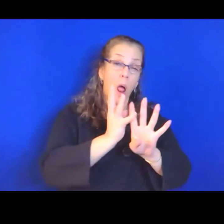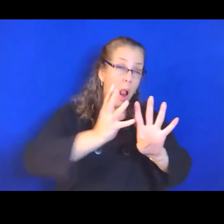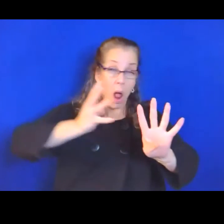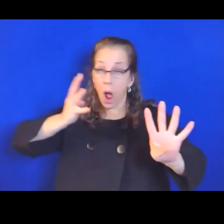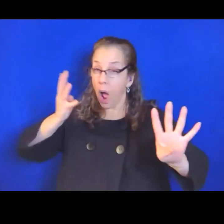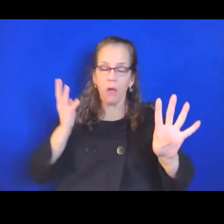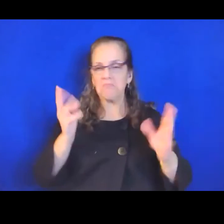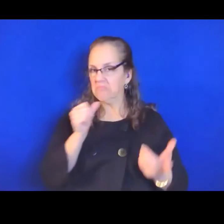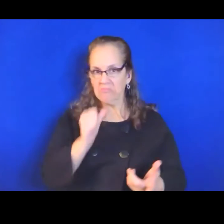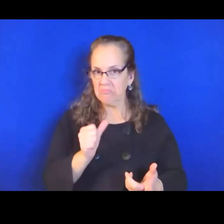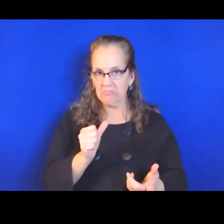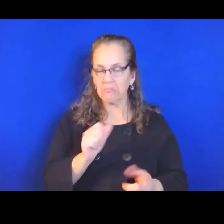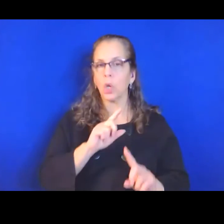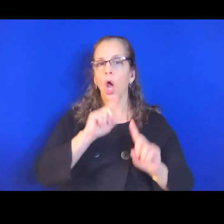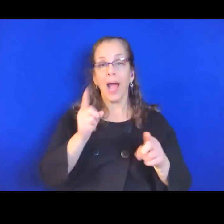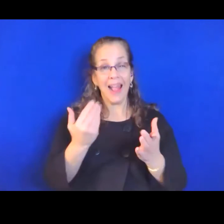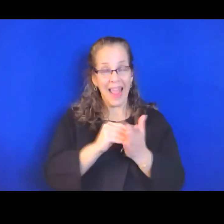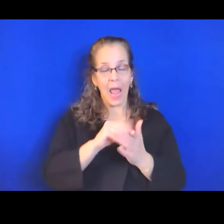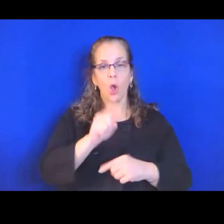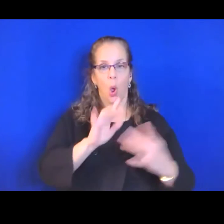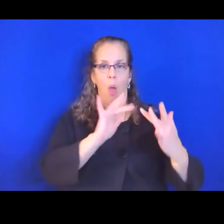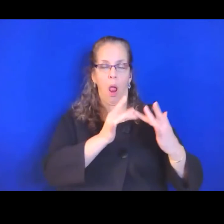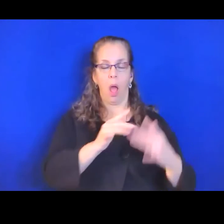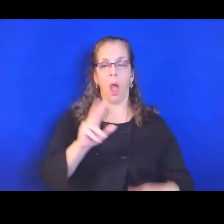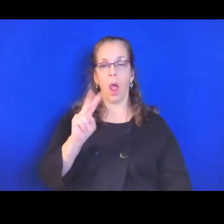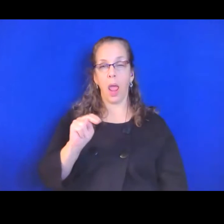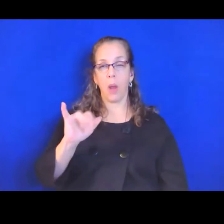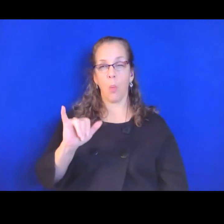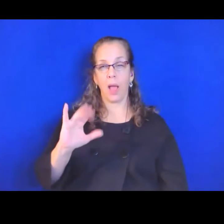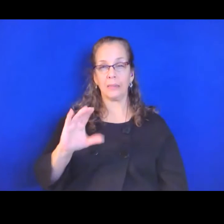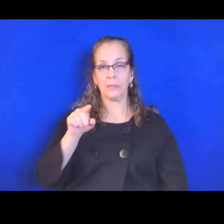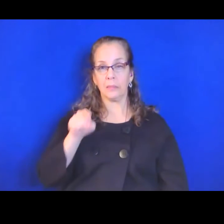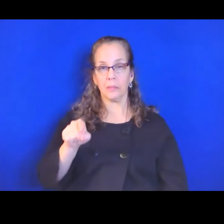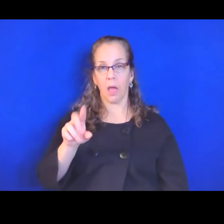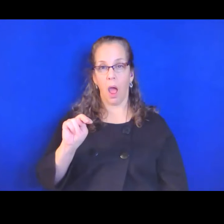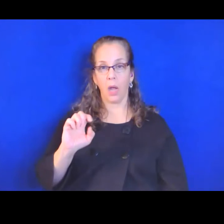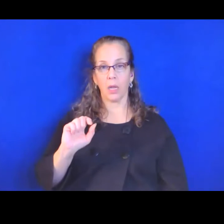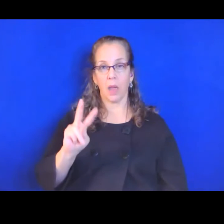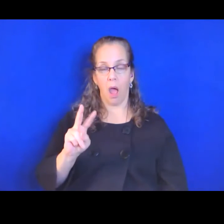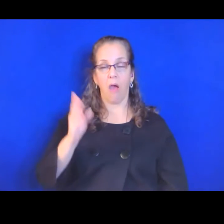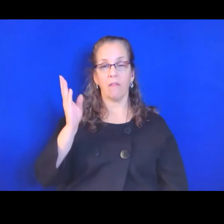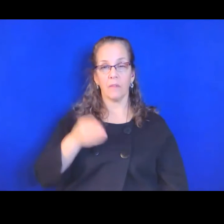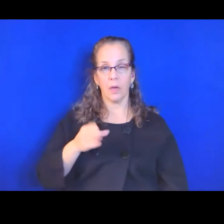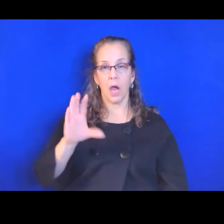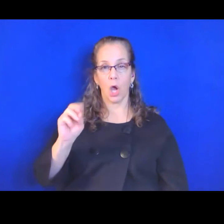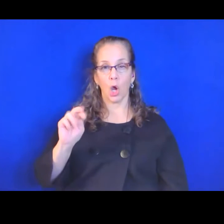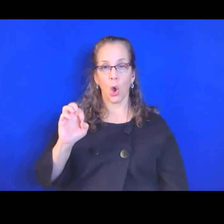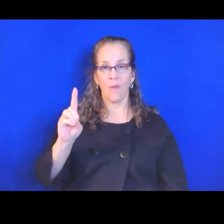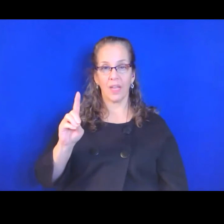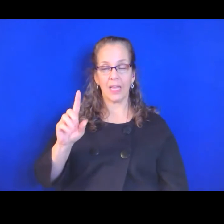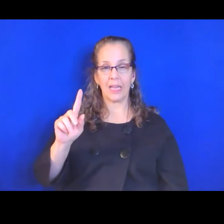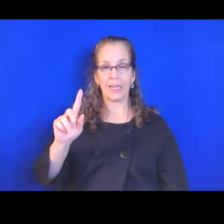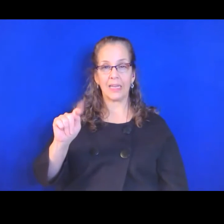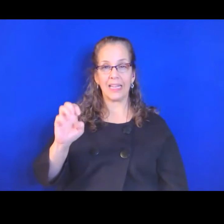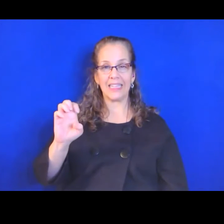于250个，那你是可以上网去看这些地址在哪里。那